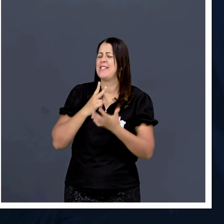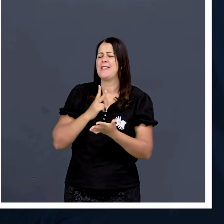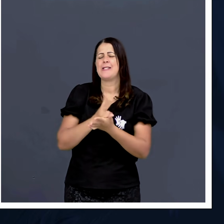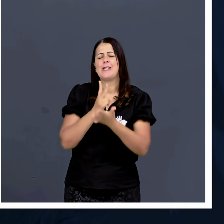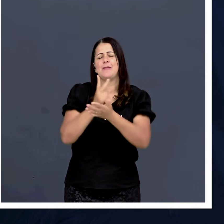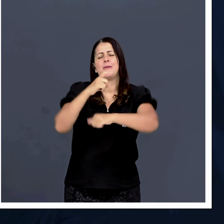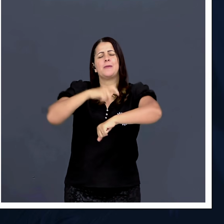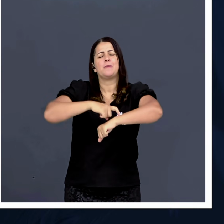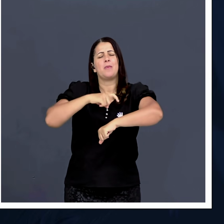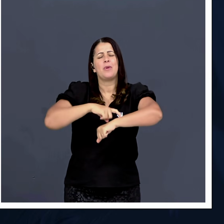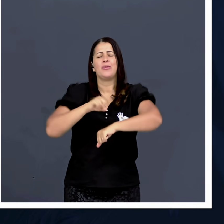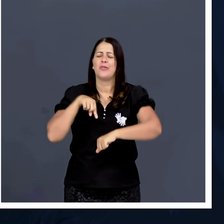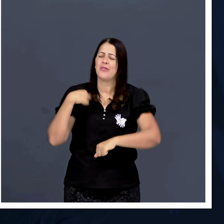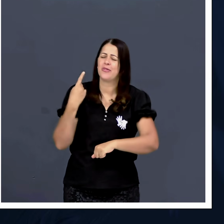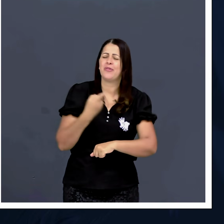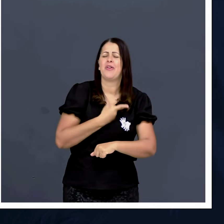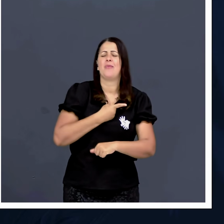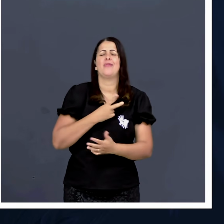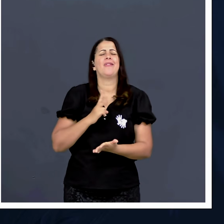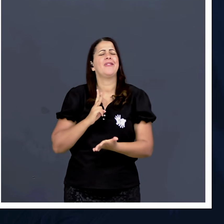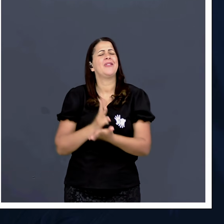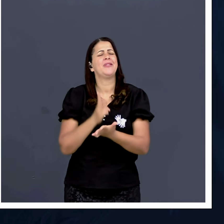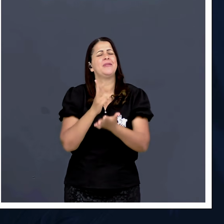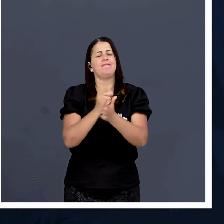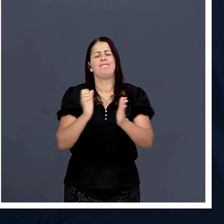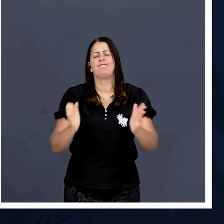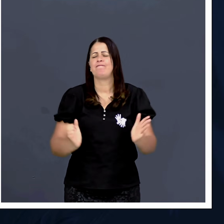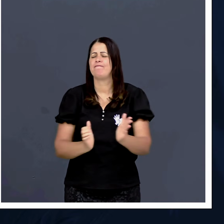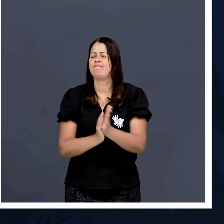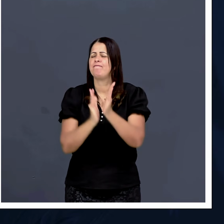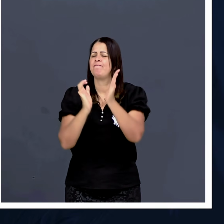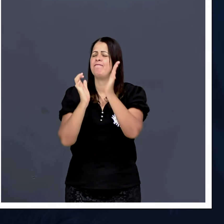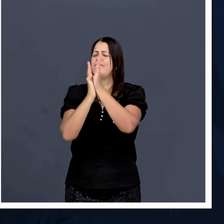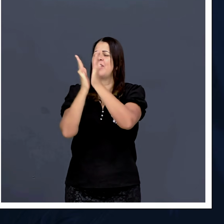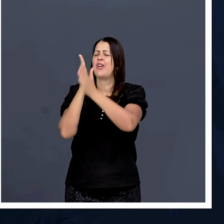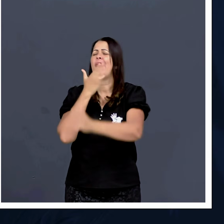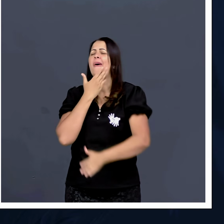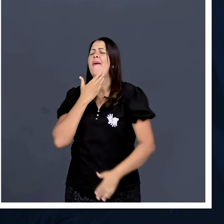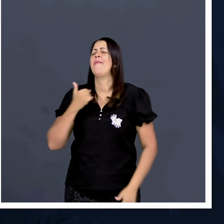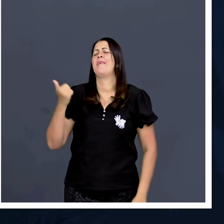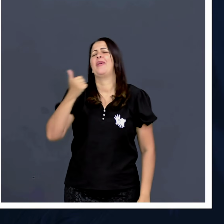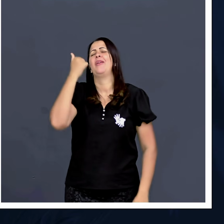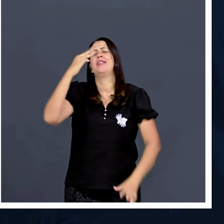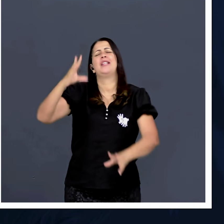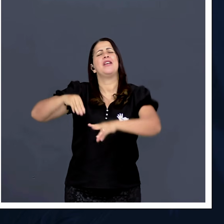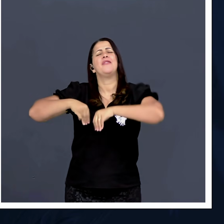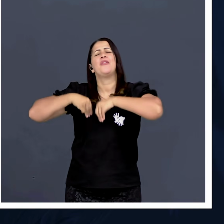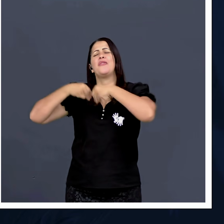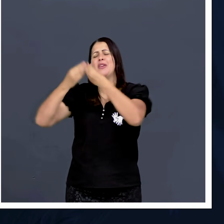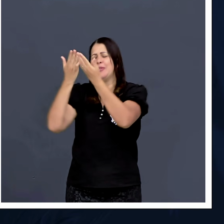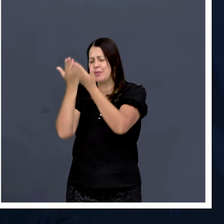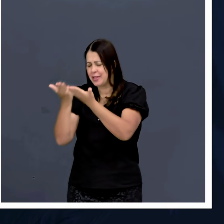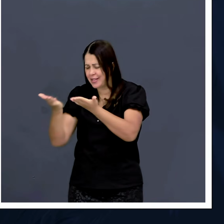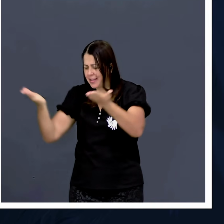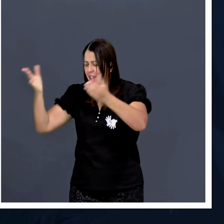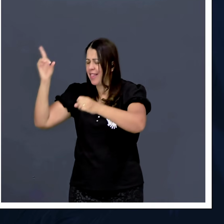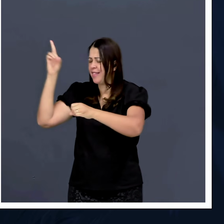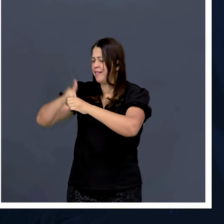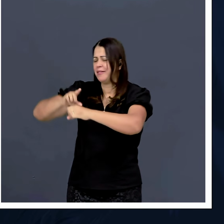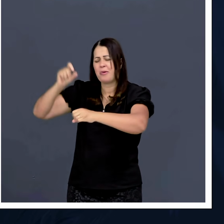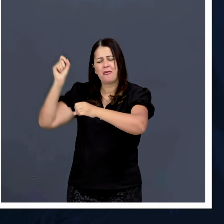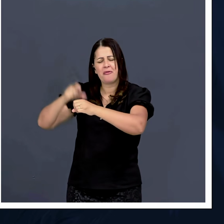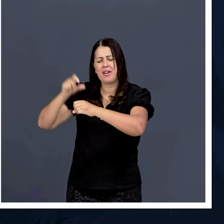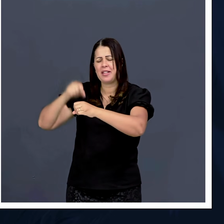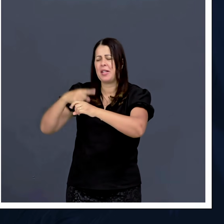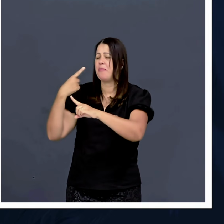nesse momento, vamos continuar Te adorando com o nosso melhor, devolvendo diante do Teu altar o nosso dízimo,